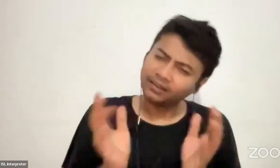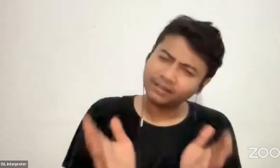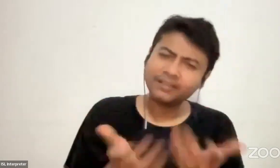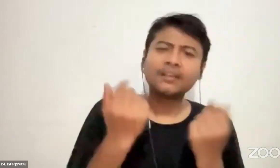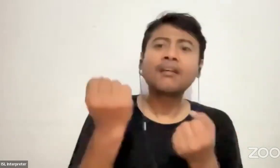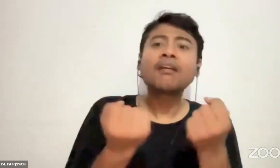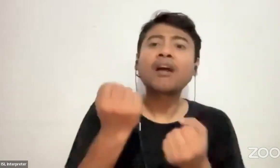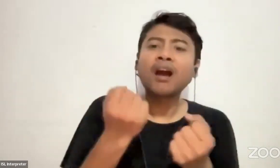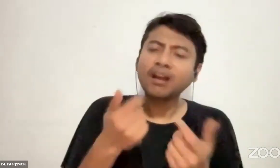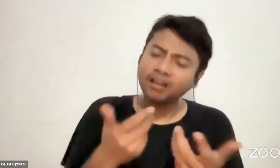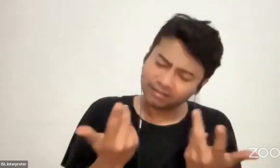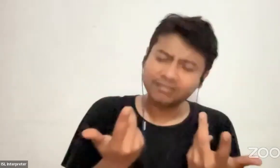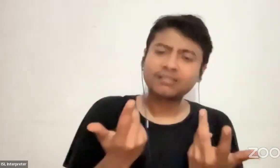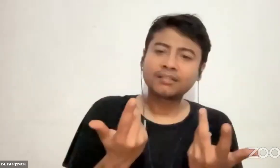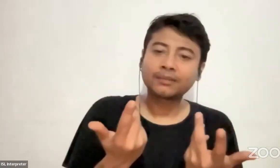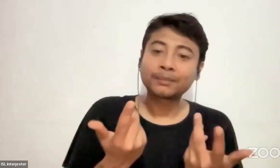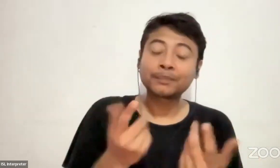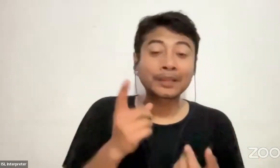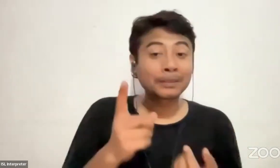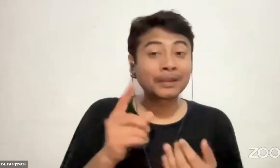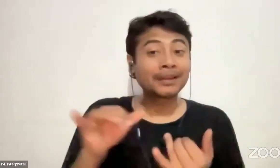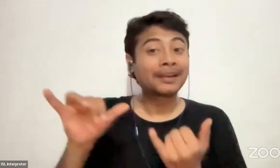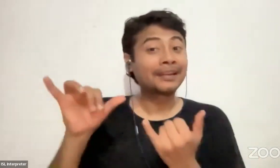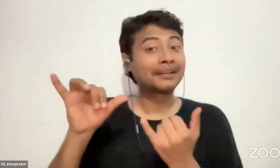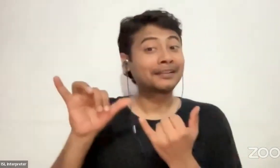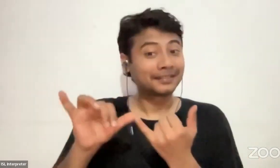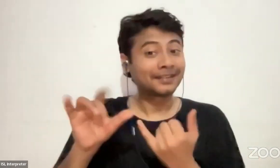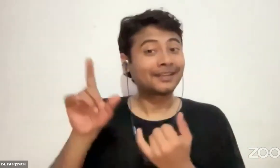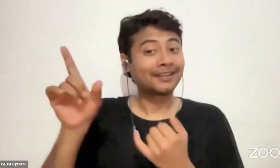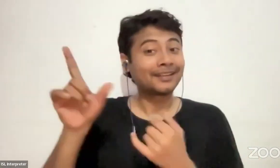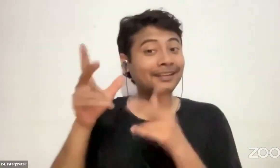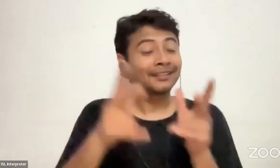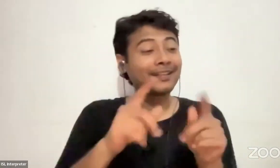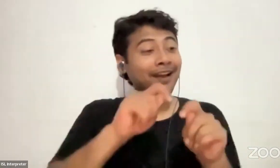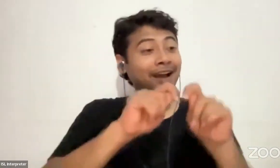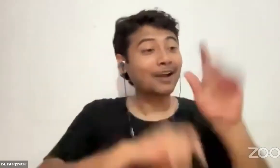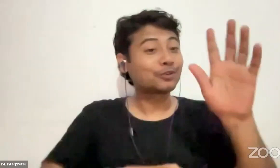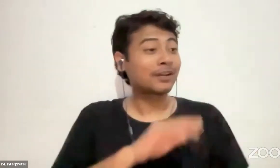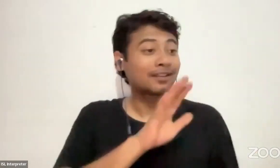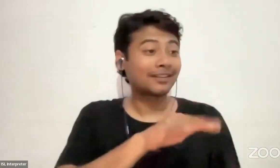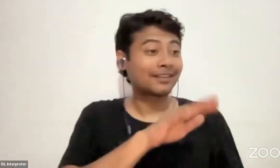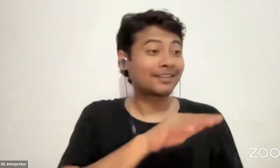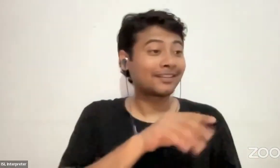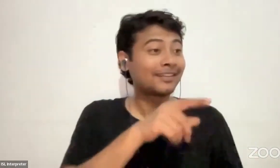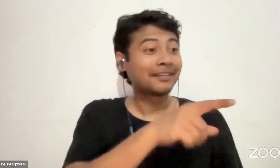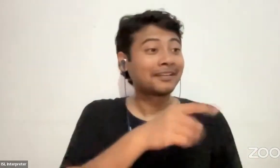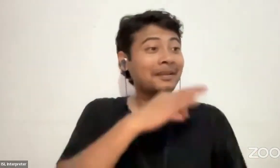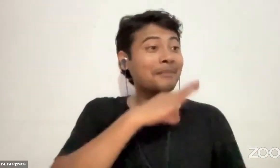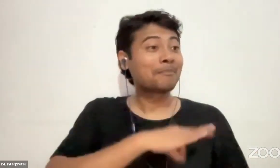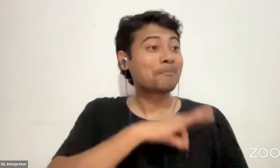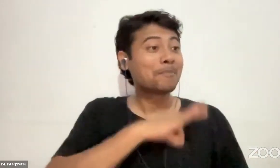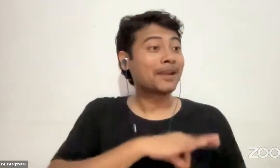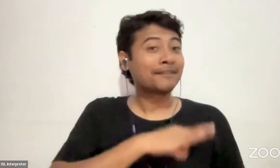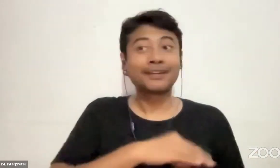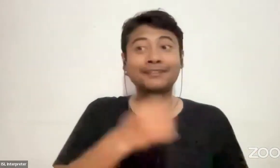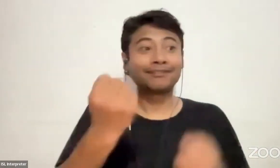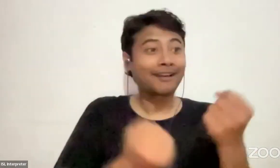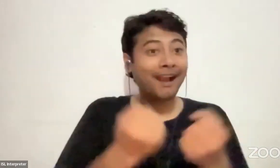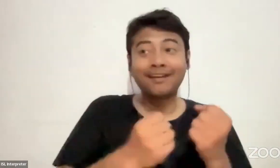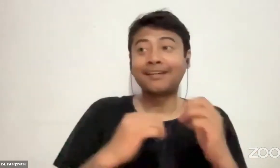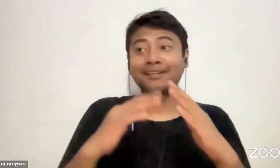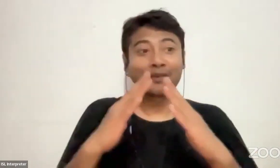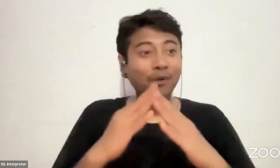कि अर्जुन वास्तविकता सच्चाई ये है कि ये जो सारे लाभ हैं ये भी मेरे ही द्वारा दिए जाते